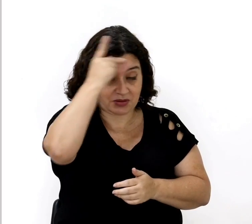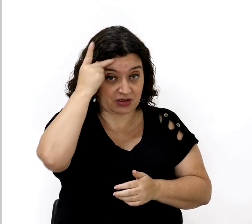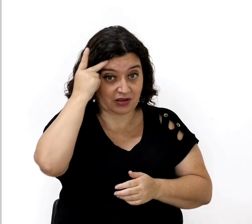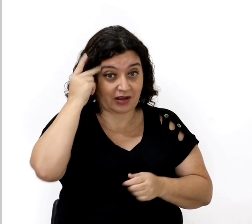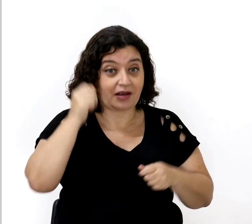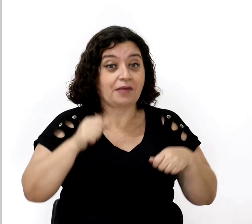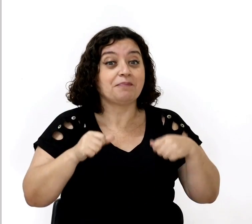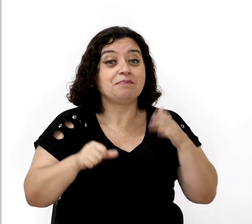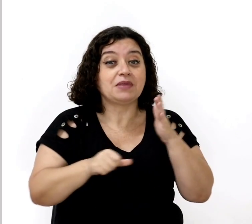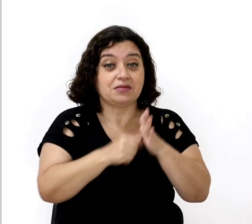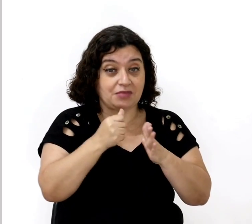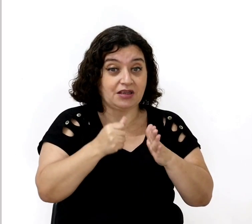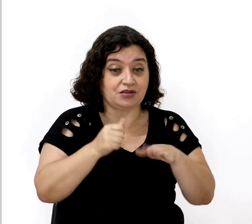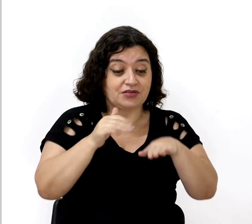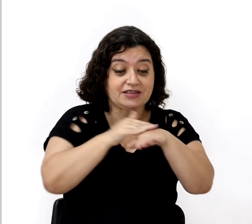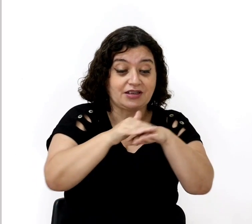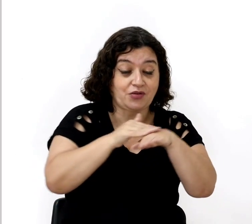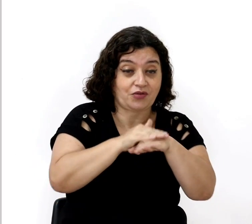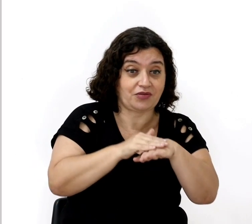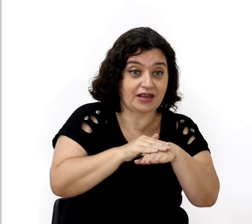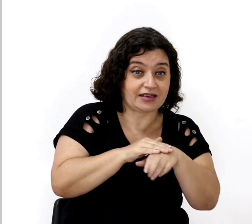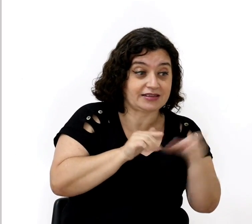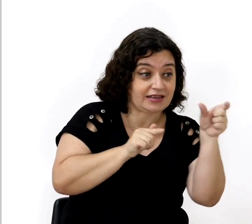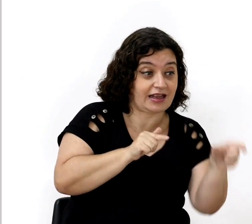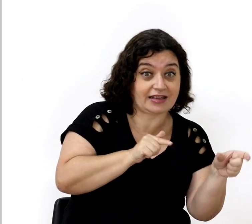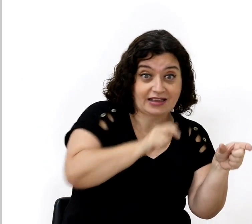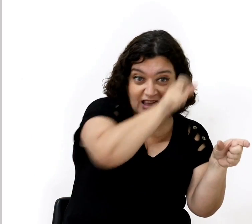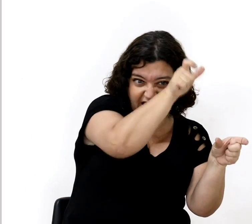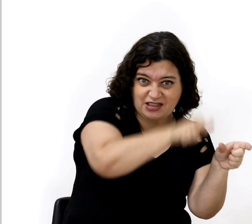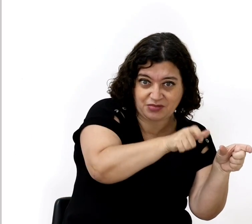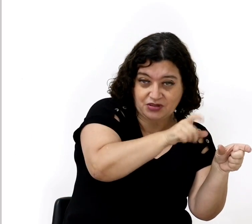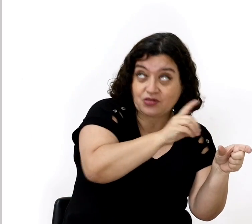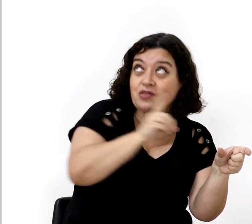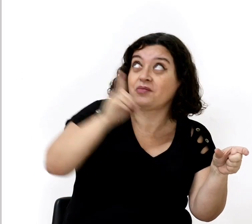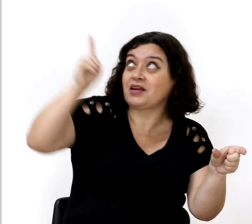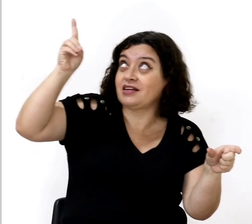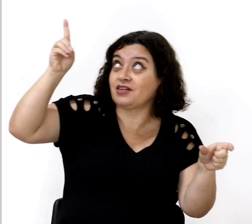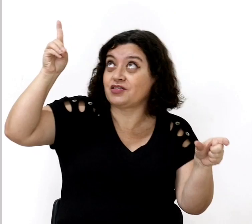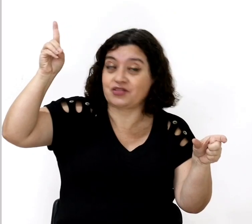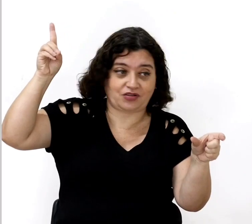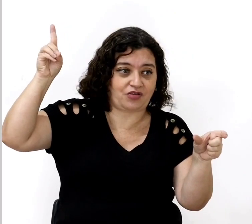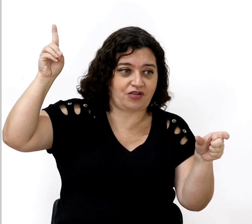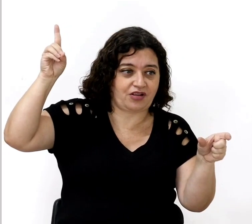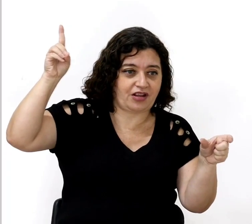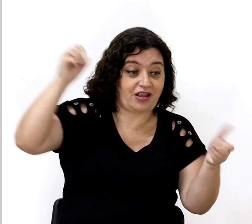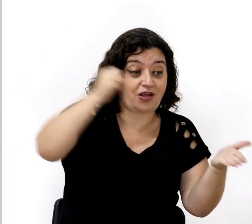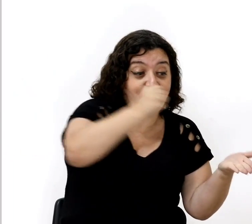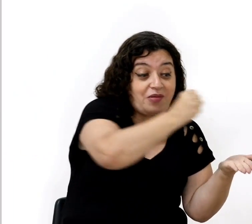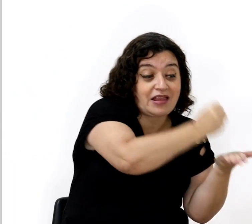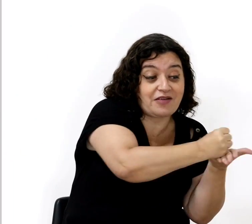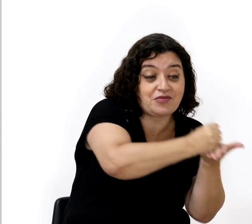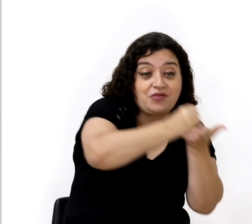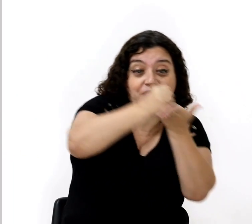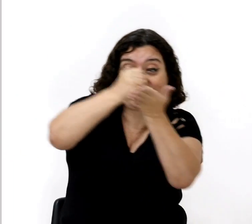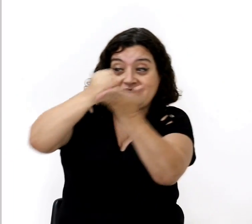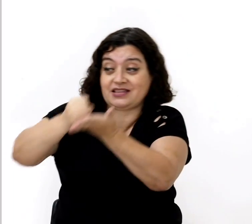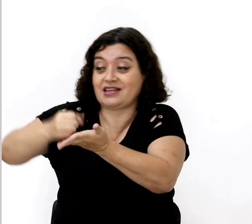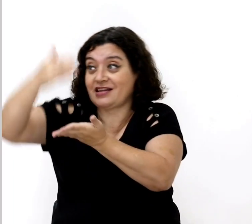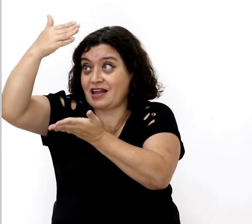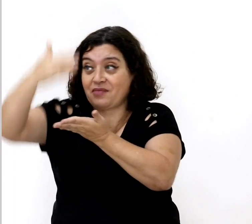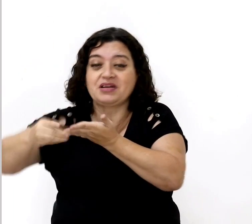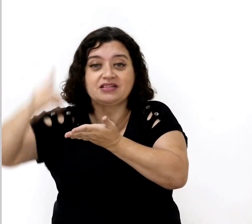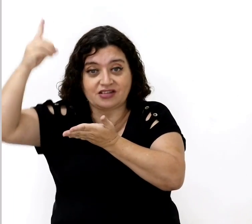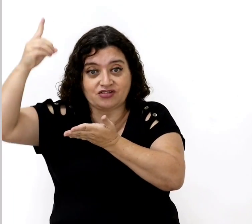fala da pessoa para Deus, né? Então, eu levo você diante de Deus e, ao